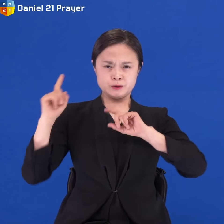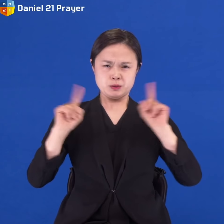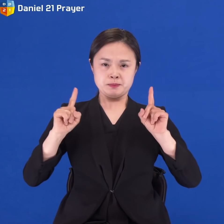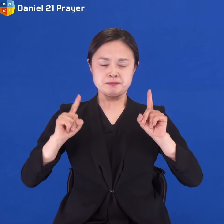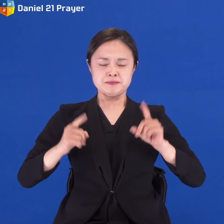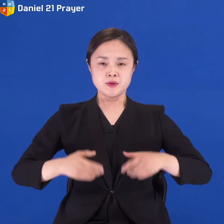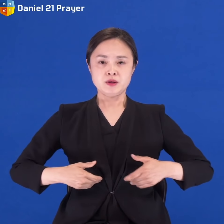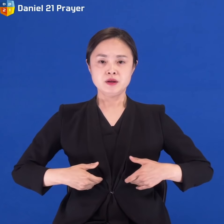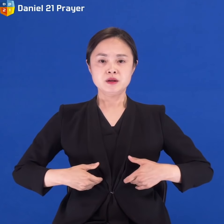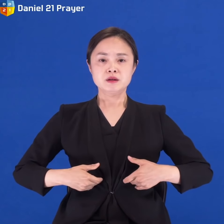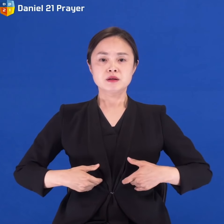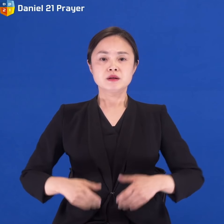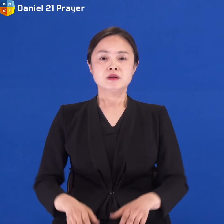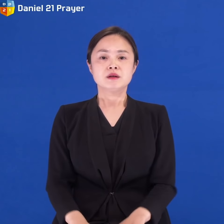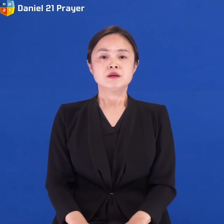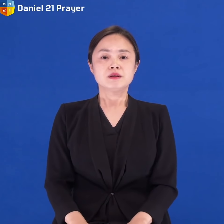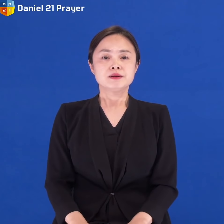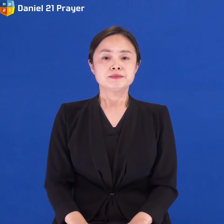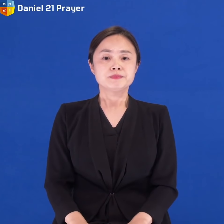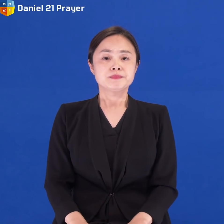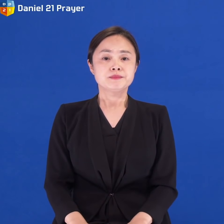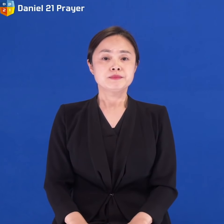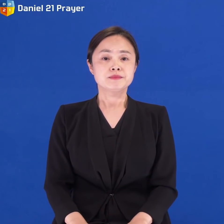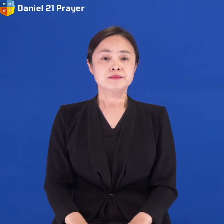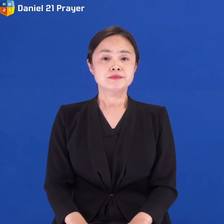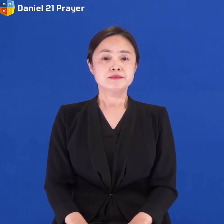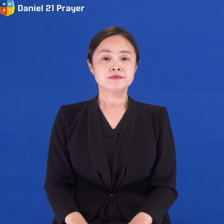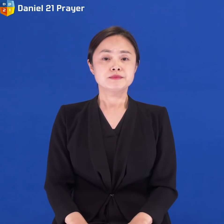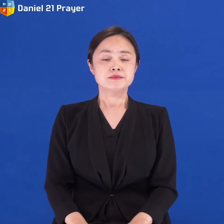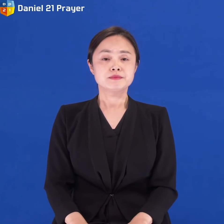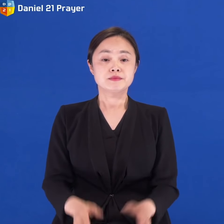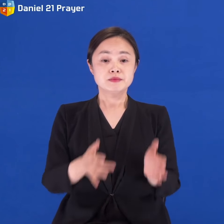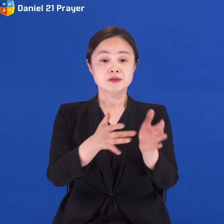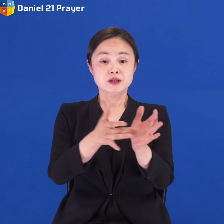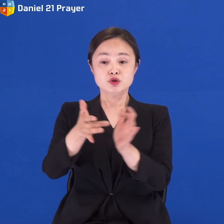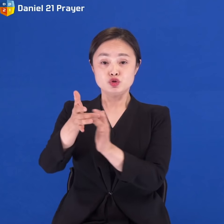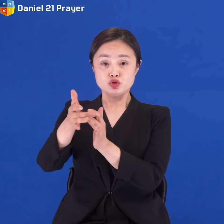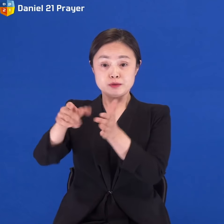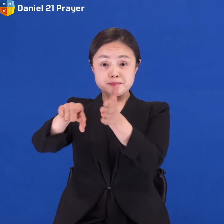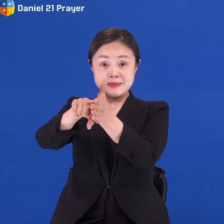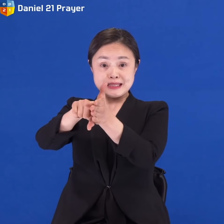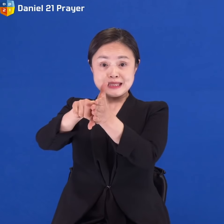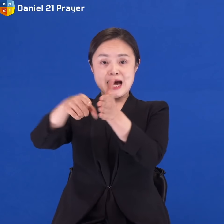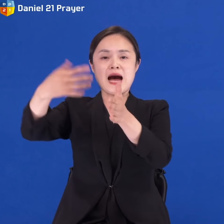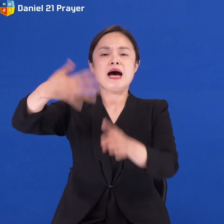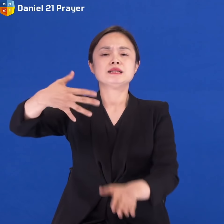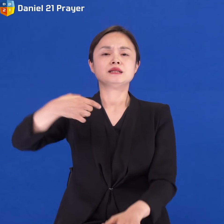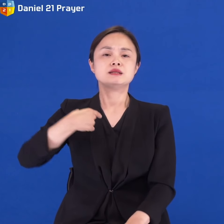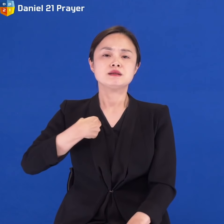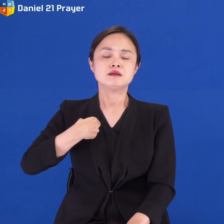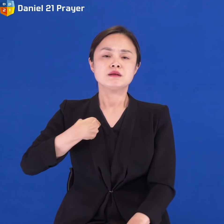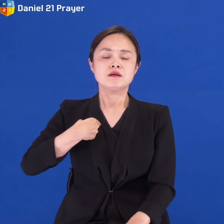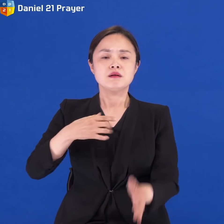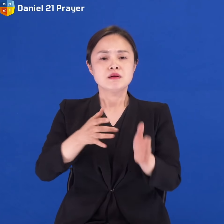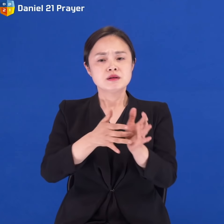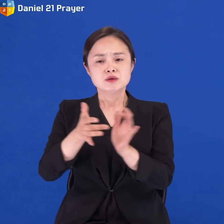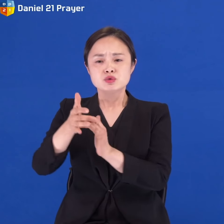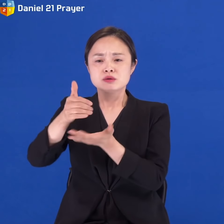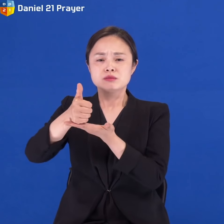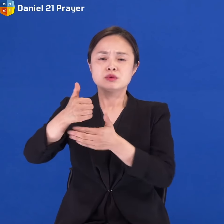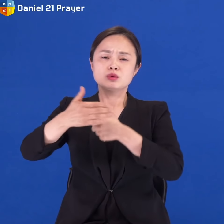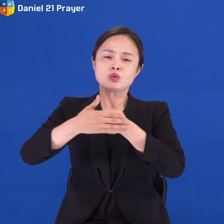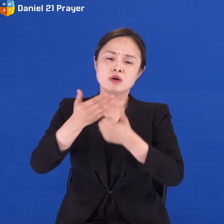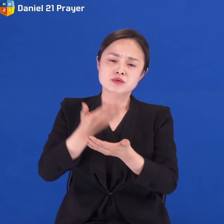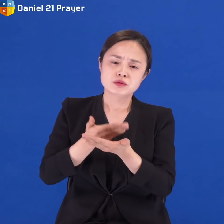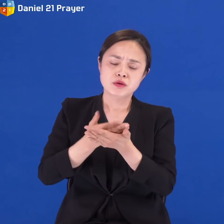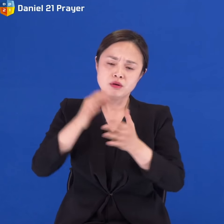예수가 없는, 예수를 만나지 않았던, 예수를 찾고 있었지만 예수님을 인격적으로